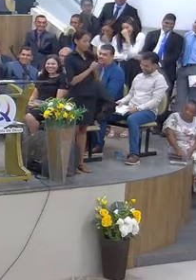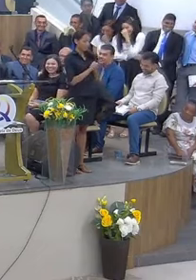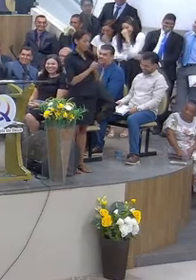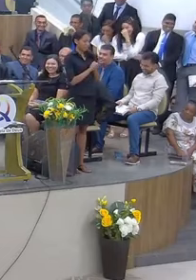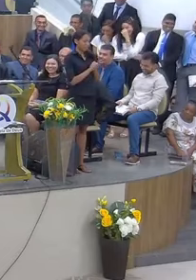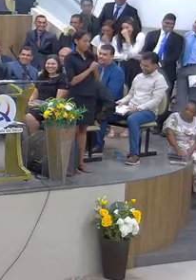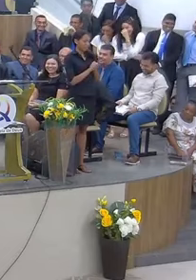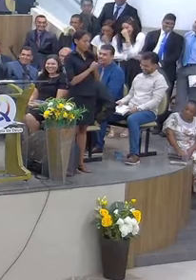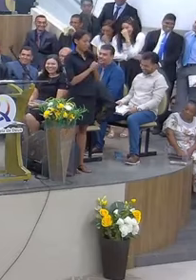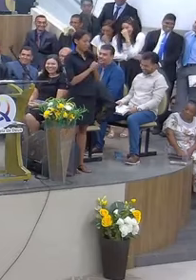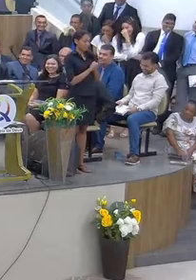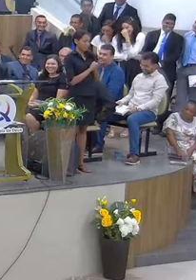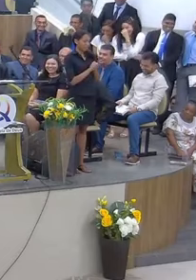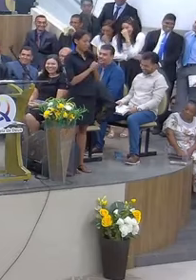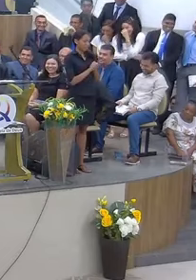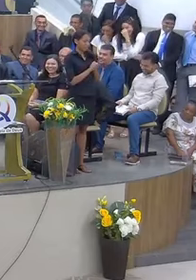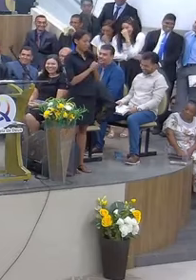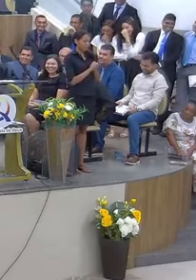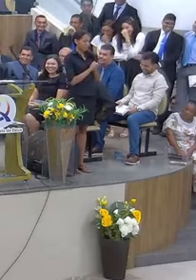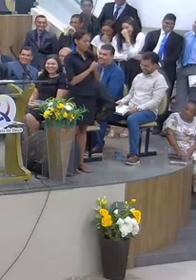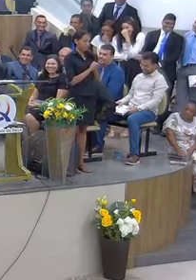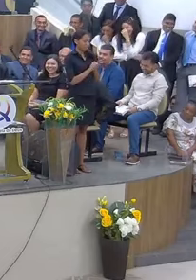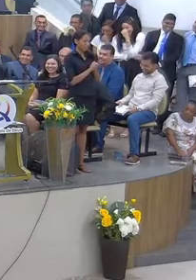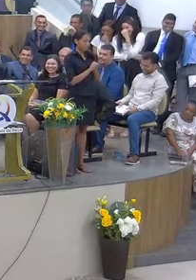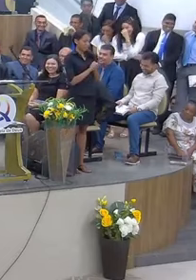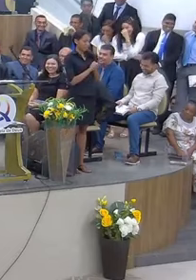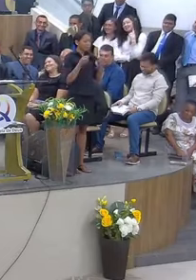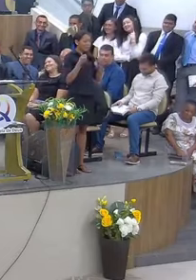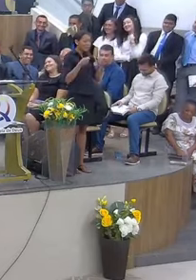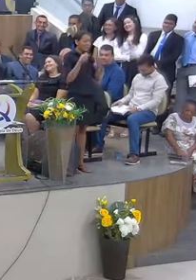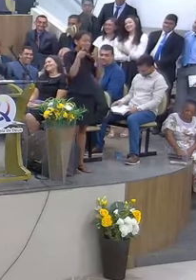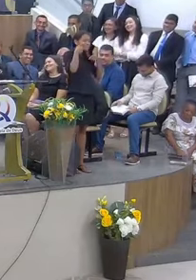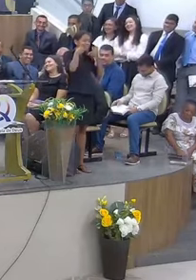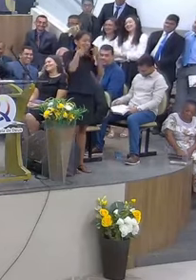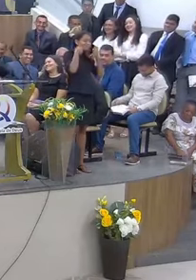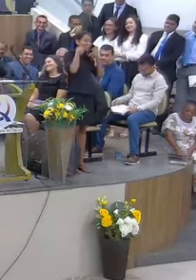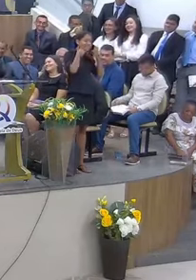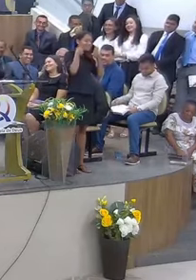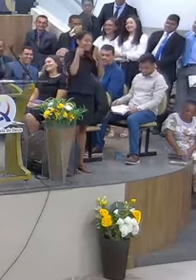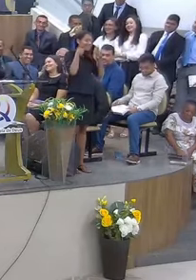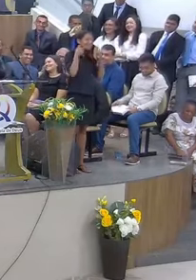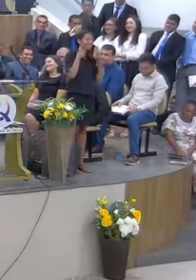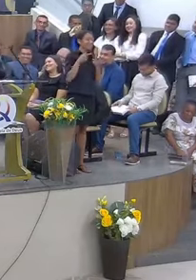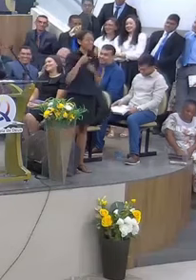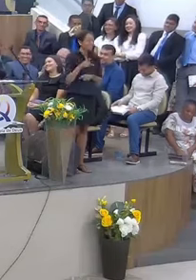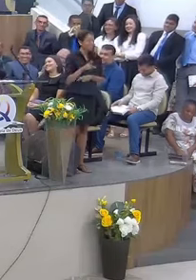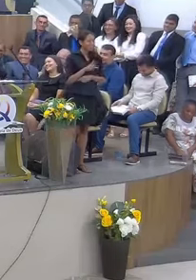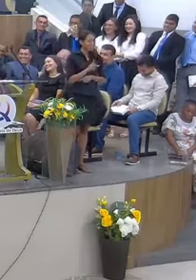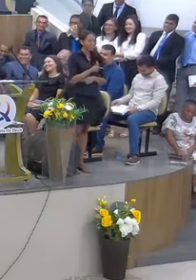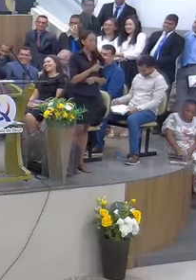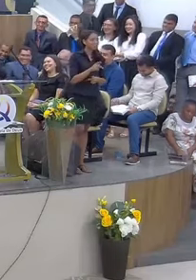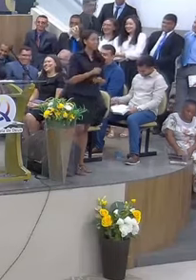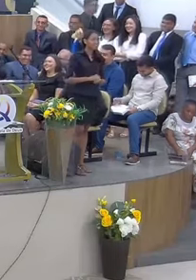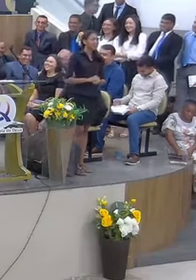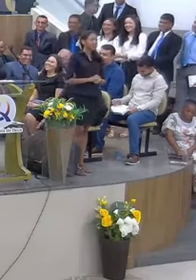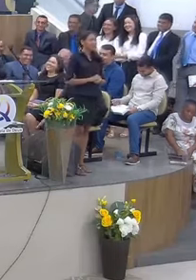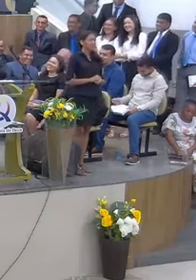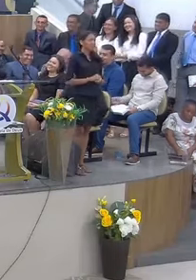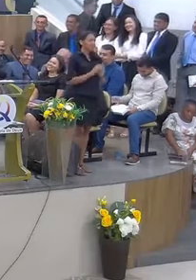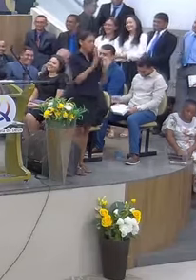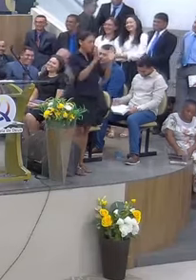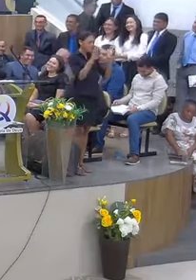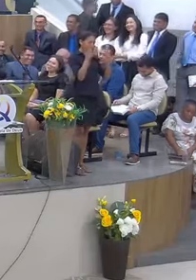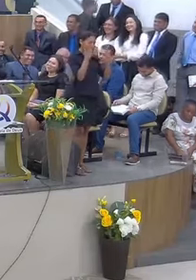isso? Tem que ter sorriso. Tem que ter sorriso, irmão. Olha para